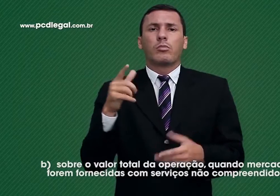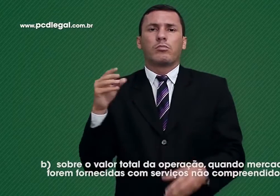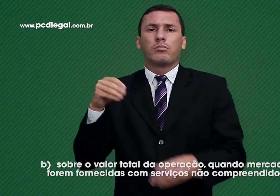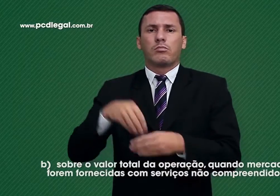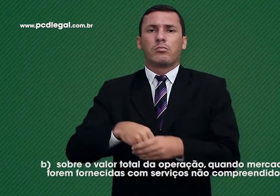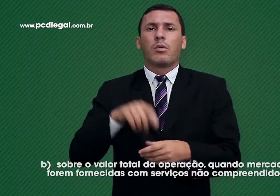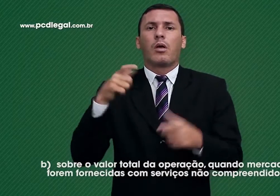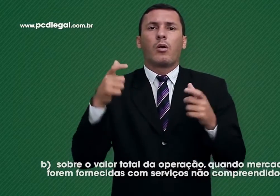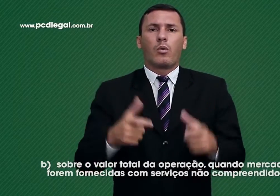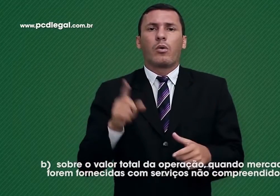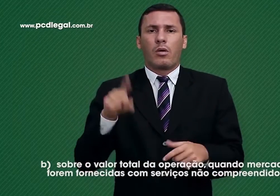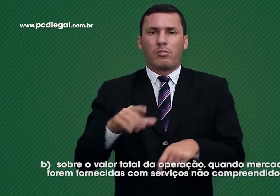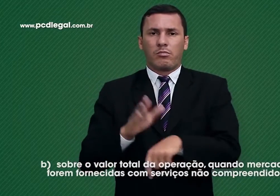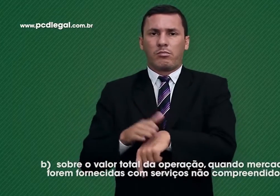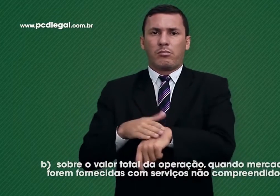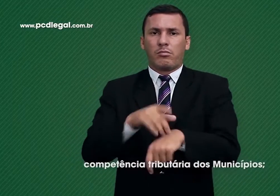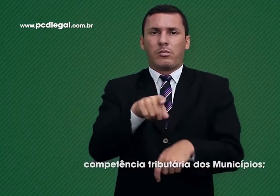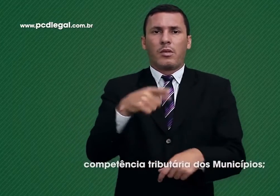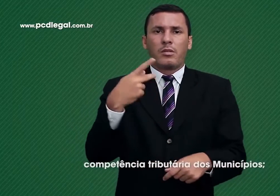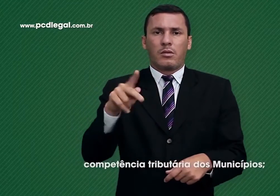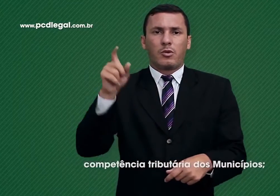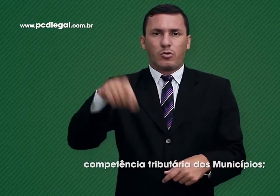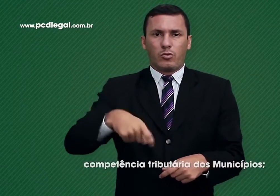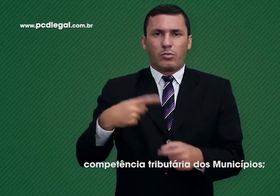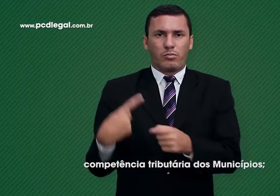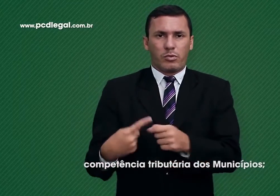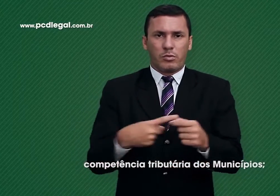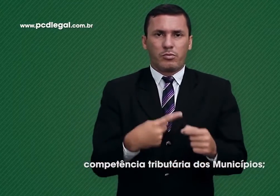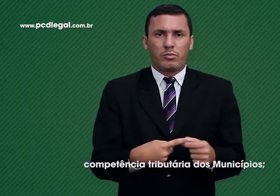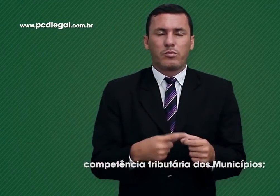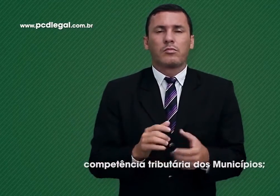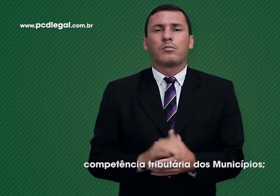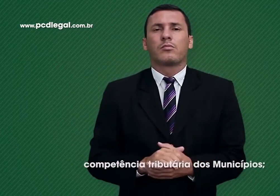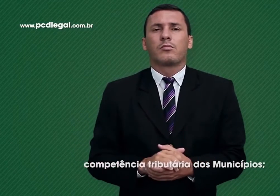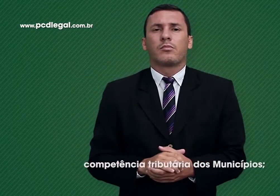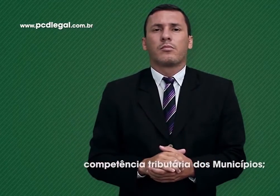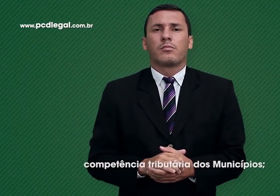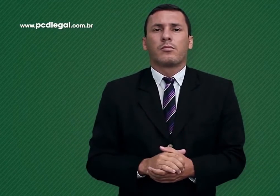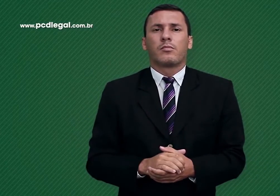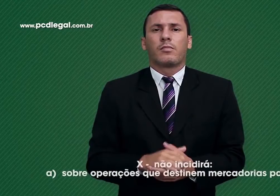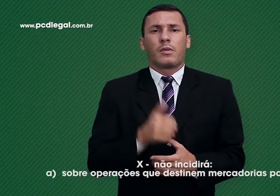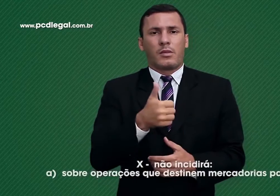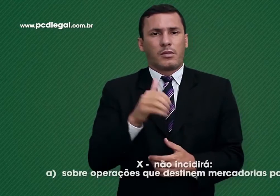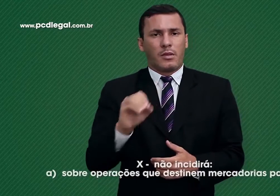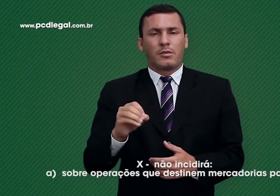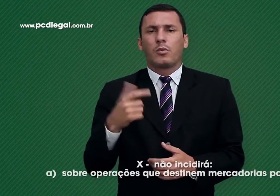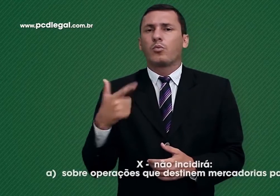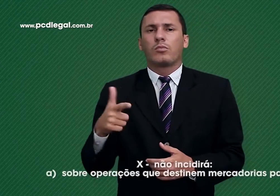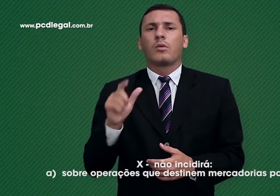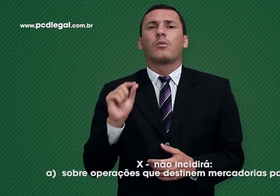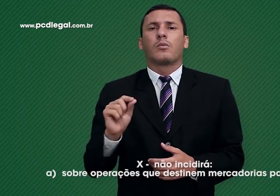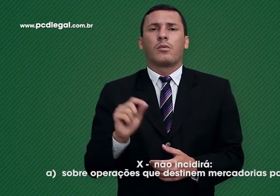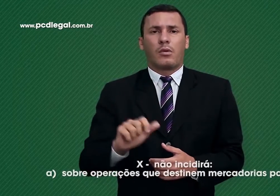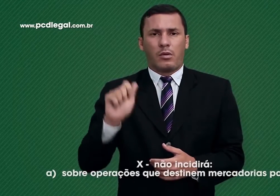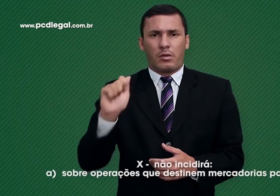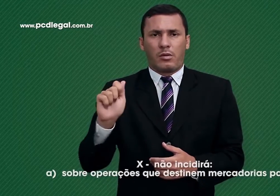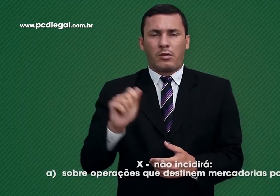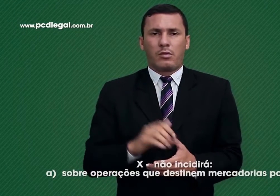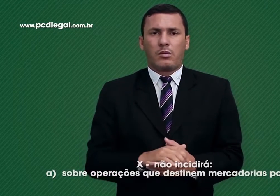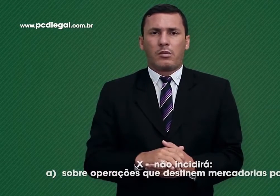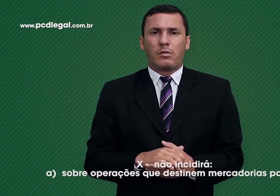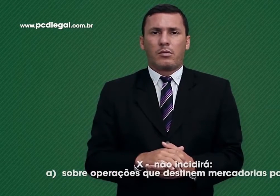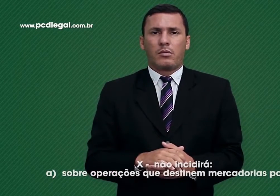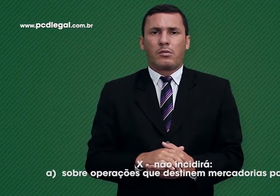com serviços não compreendidos na competência tributária dos municípios. 10. Não